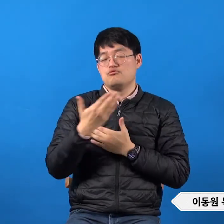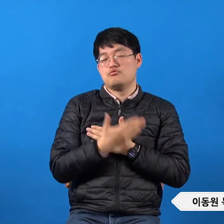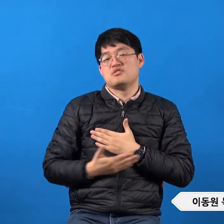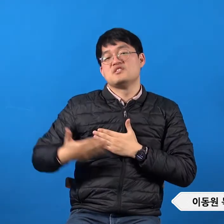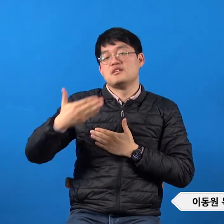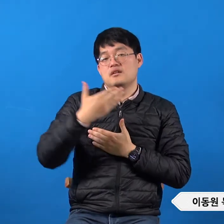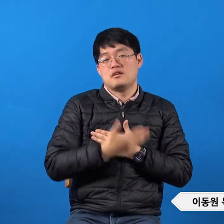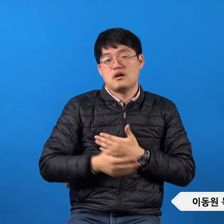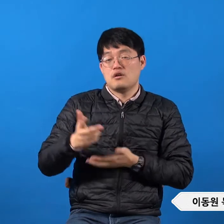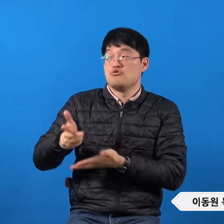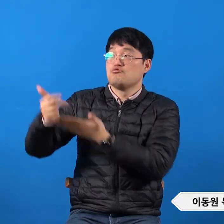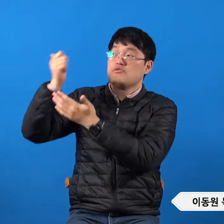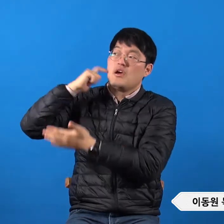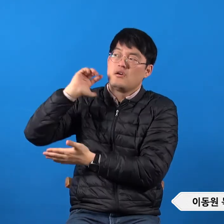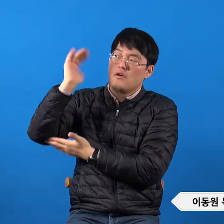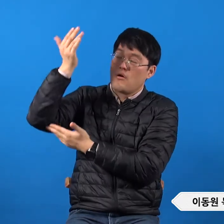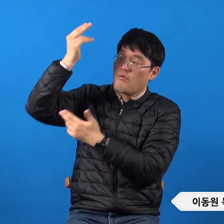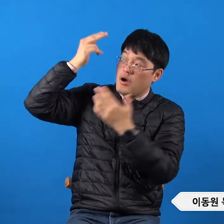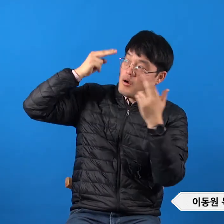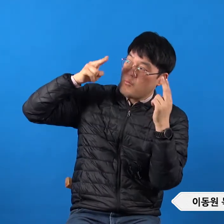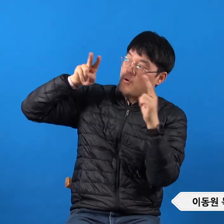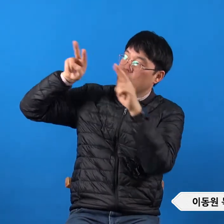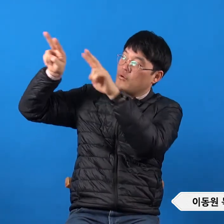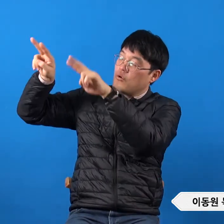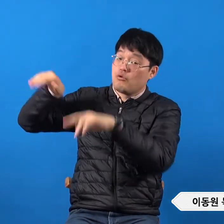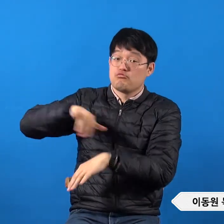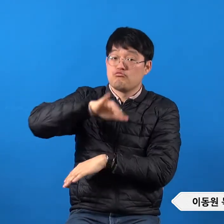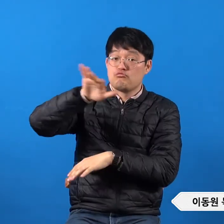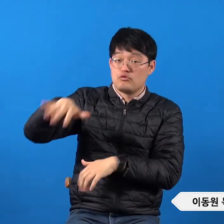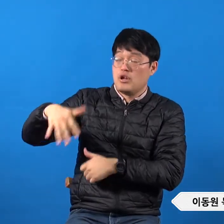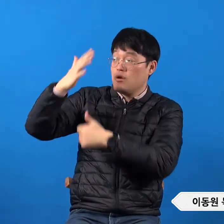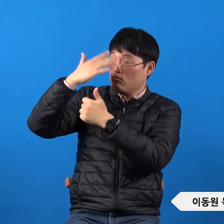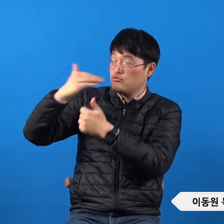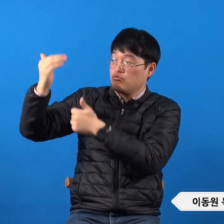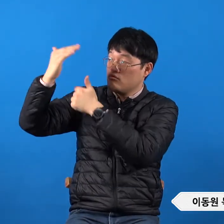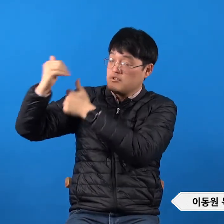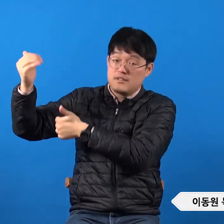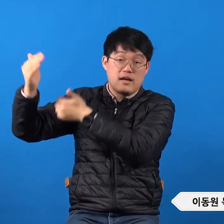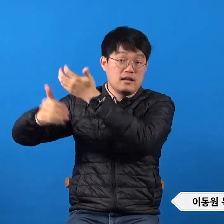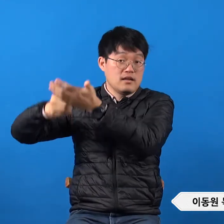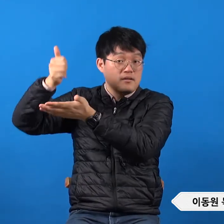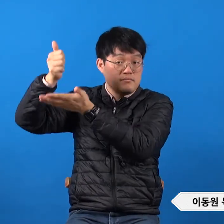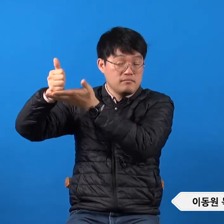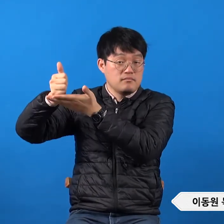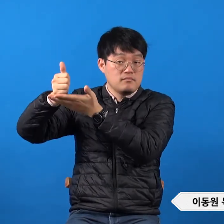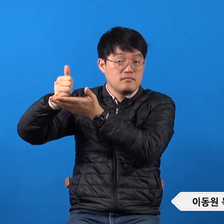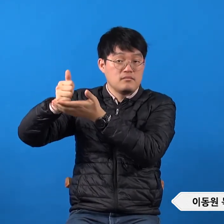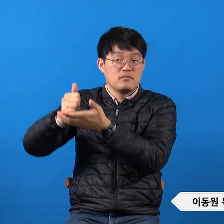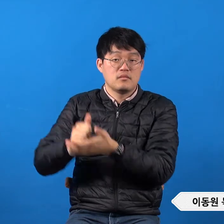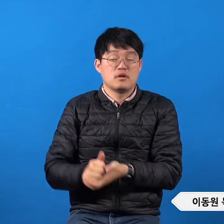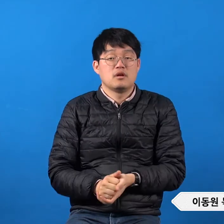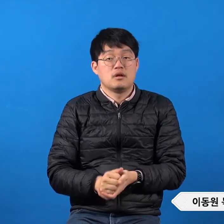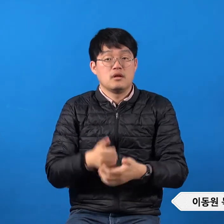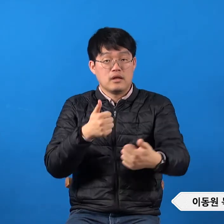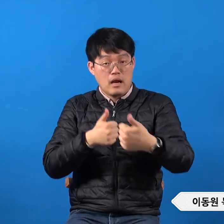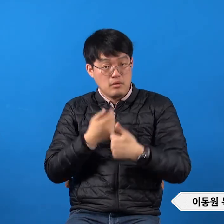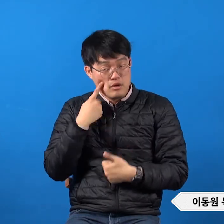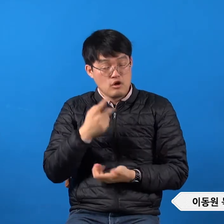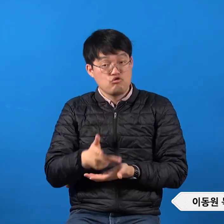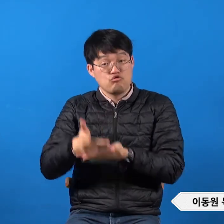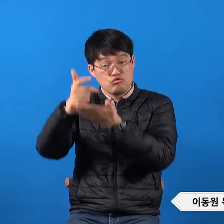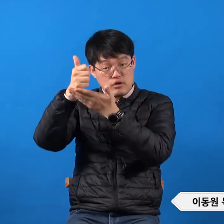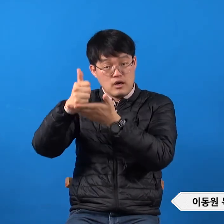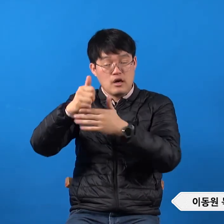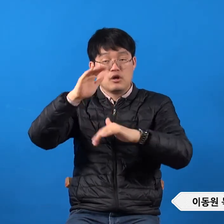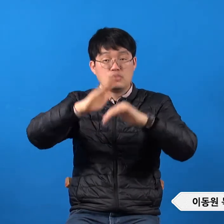육체가 주의 영광 보도록 우리를 부르시는 하나님. 그 다음 가사가 뭐예요? 따라서 한번